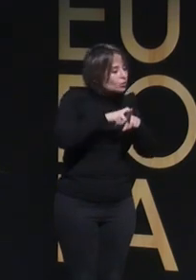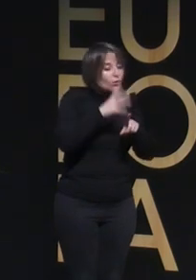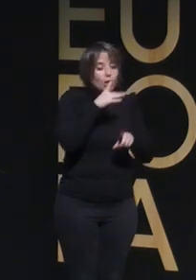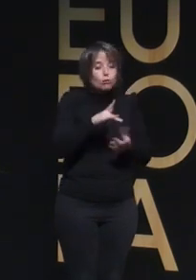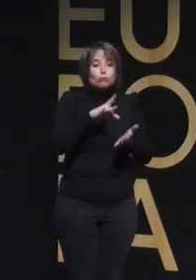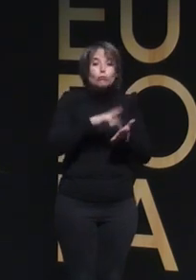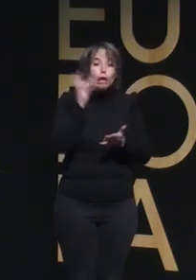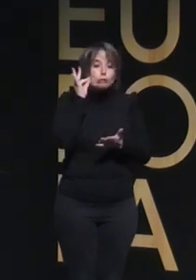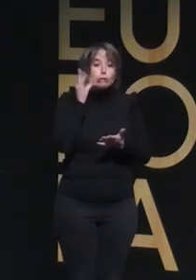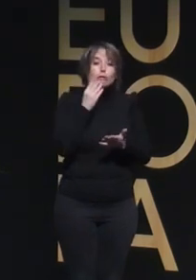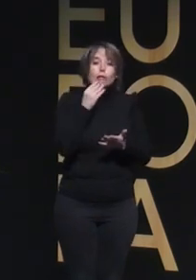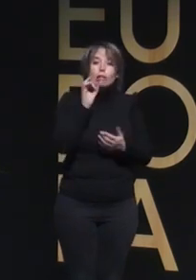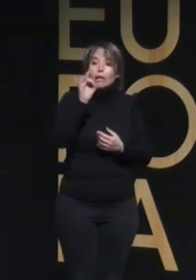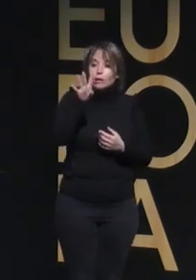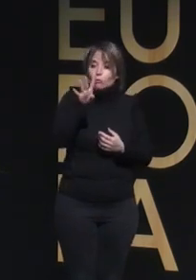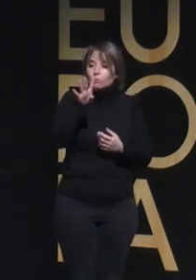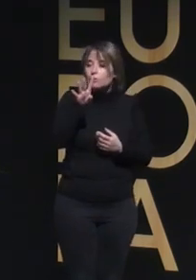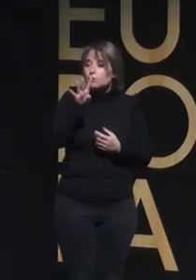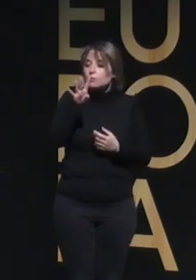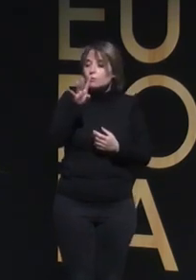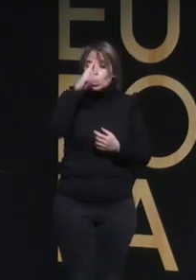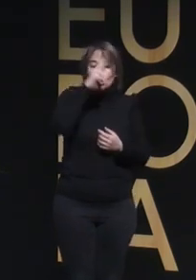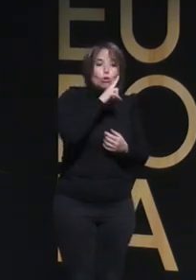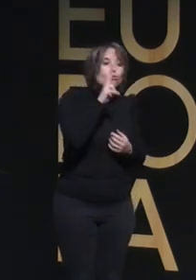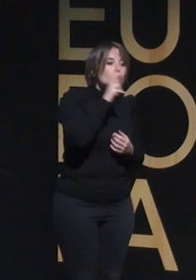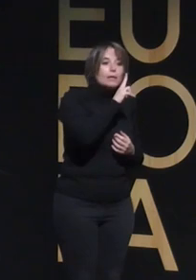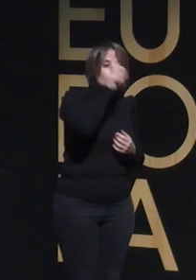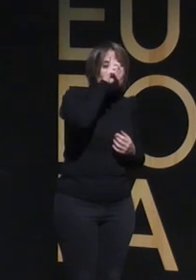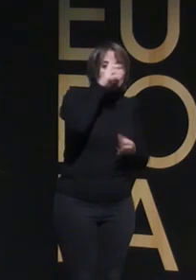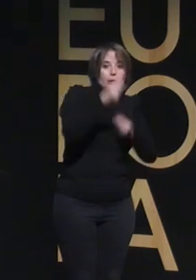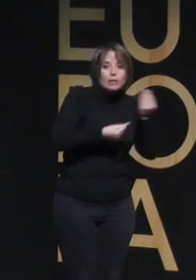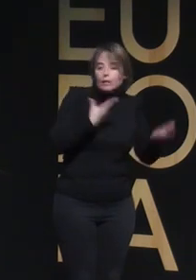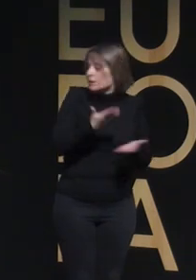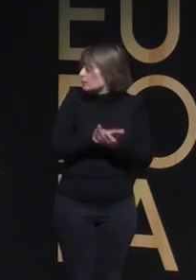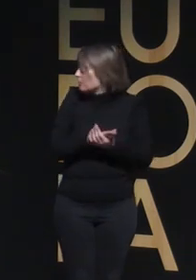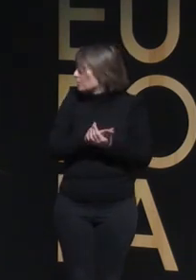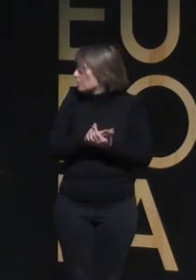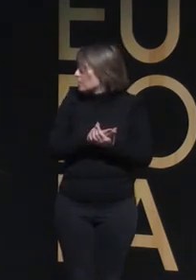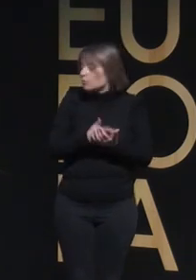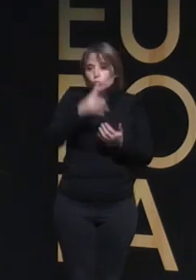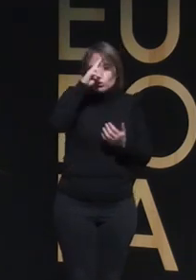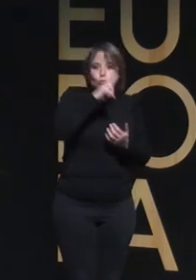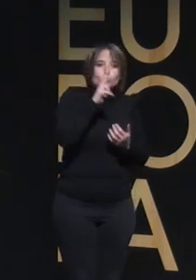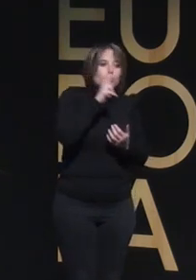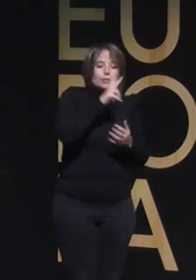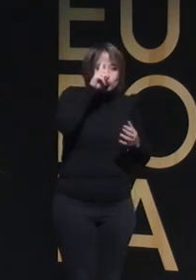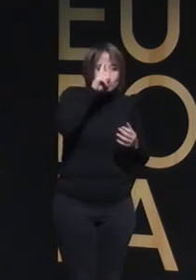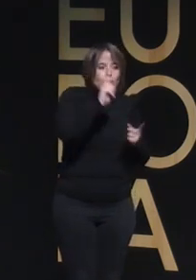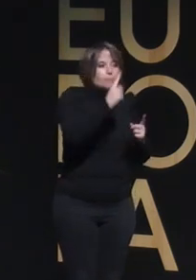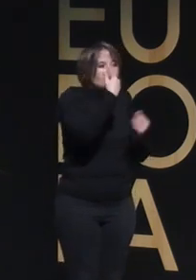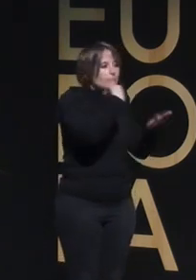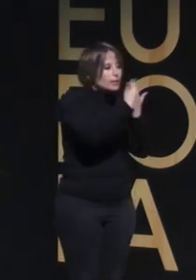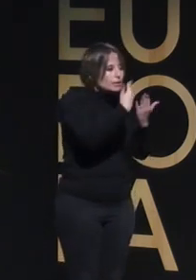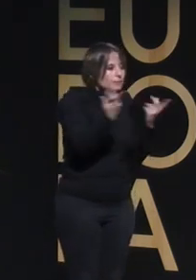de 15 añitos, de 14 años, que los padres no saben qué hacen ahí. ¿No saben? ¿Qué hacen ahí? Entonces, en la primera entrevista les citamos a